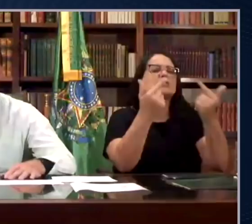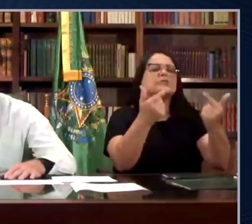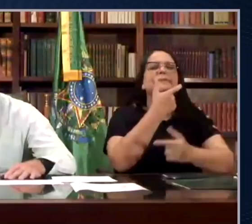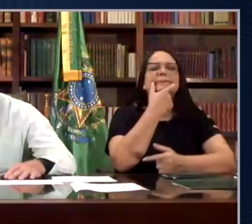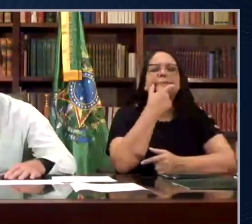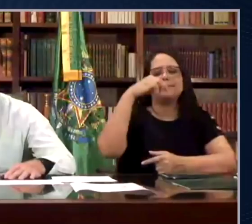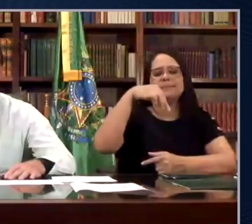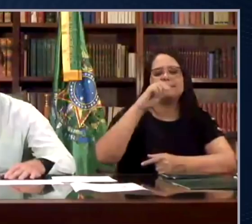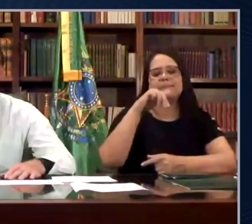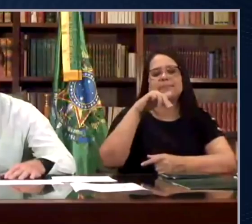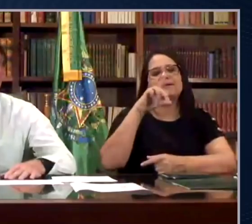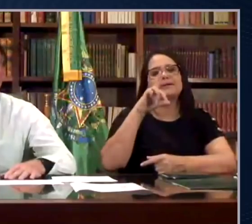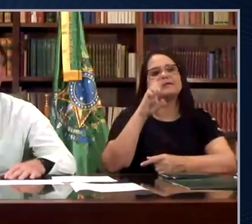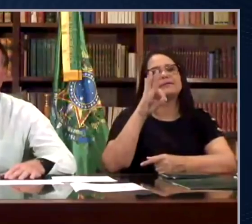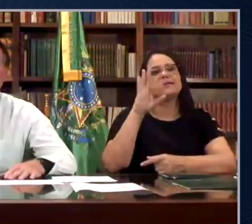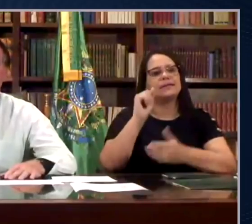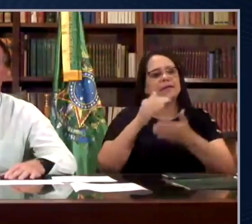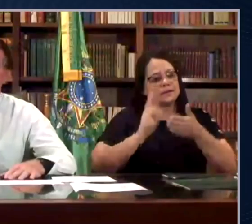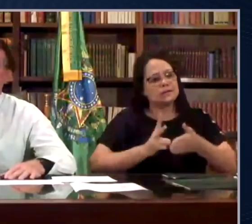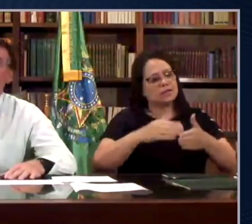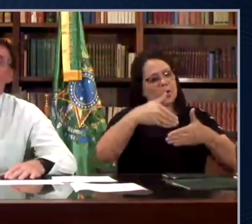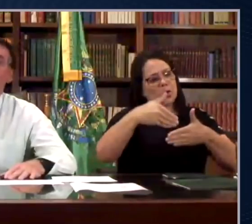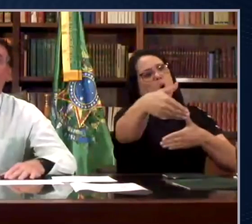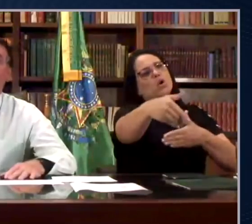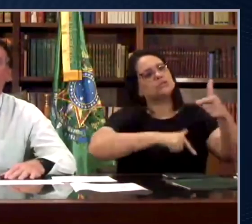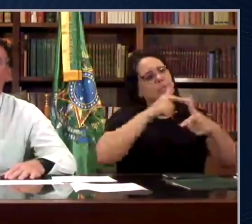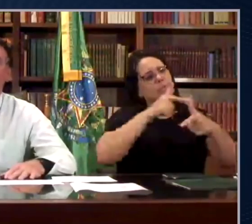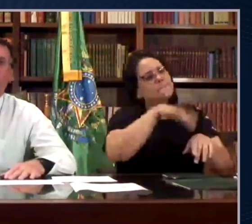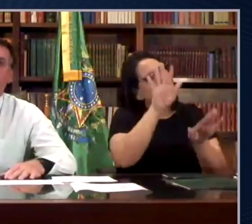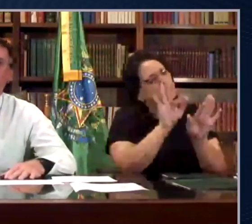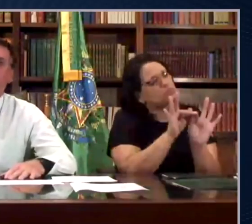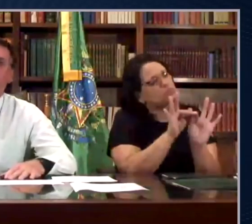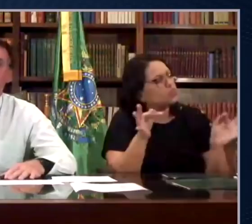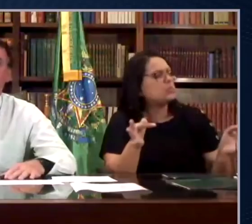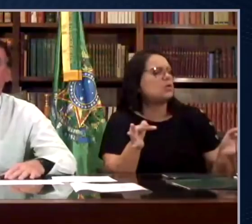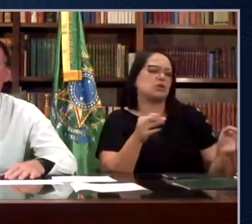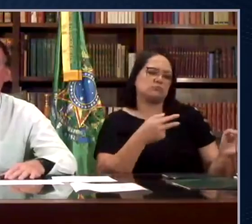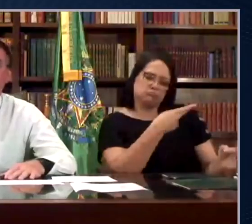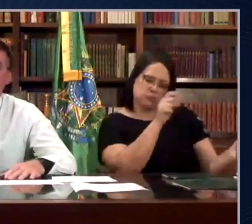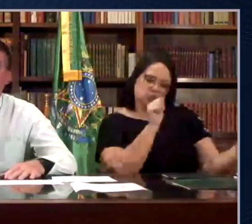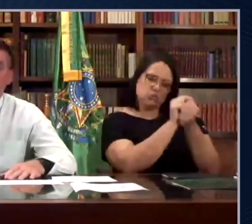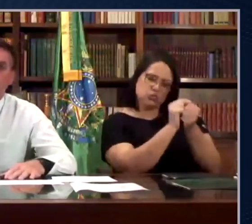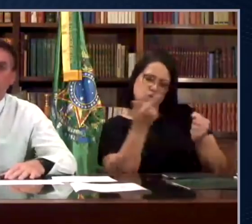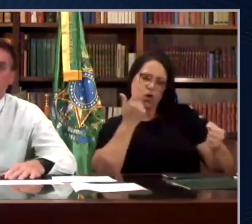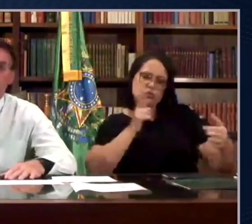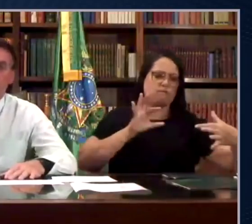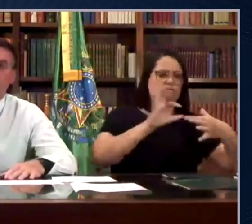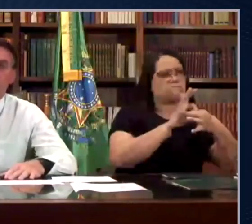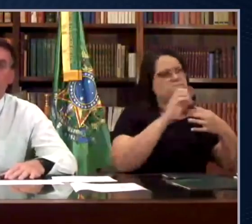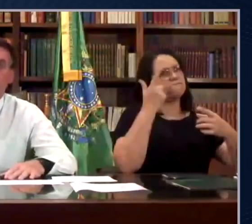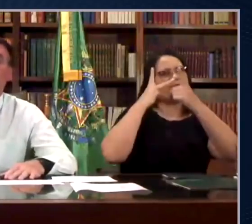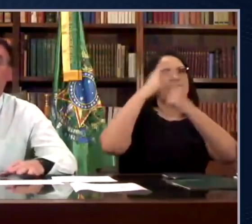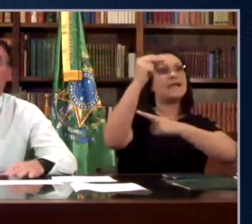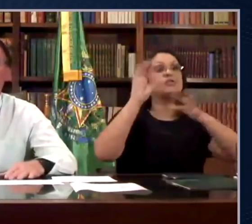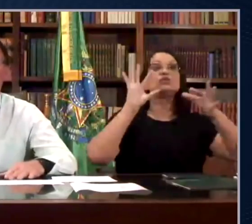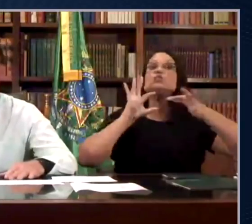aí... Pode concluir. Prossiga na sua missão, um pouco mais de humildade, que a gente vence esse mar revolto aqui e todos juntos,